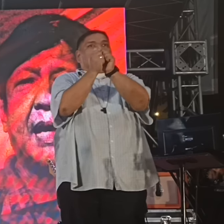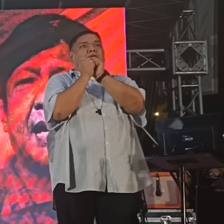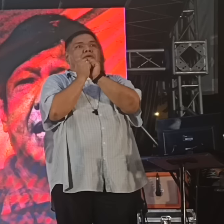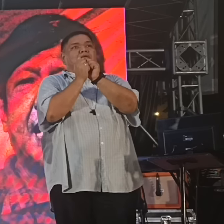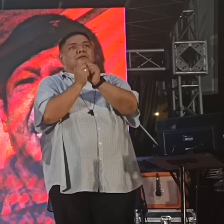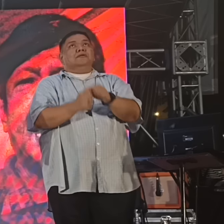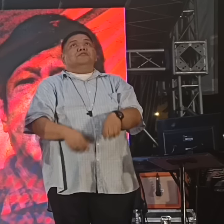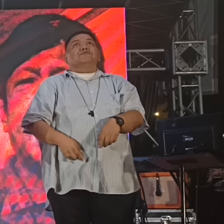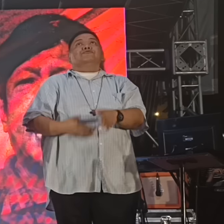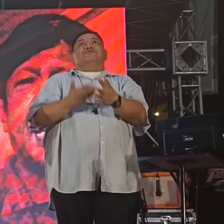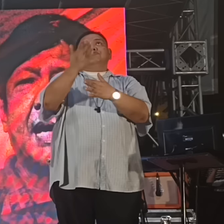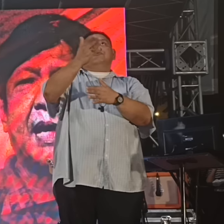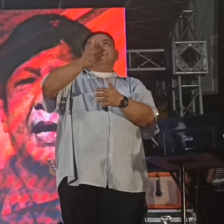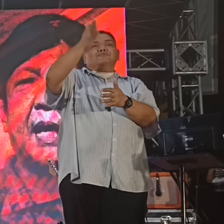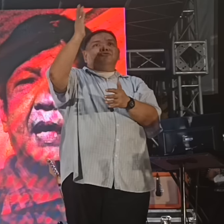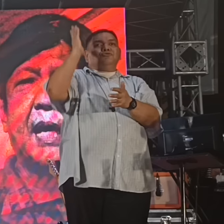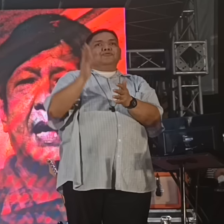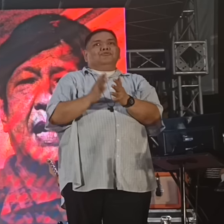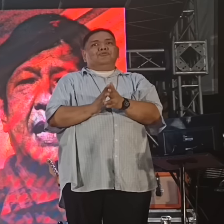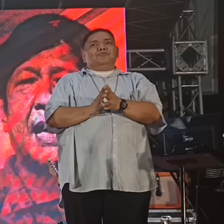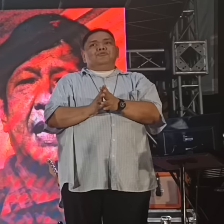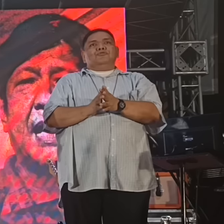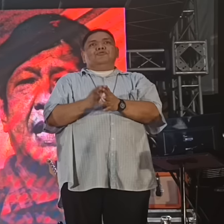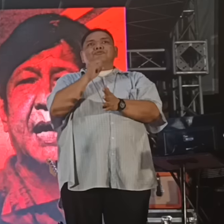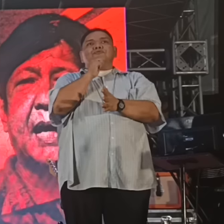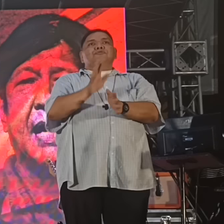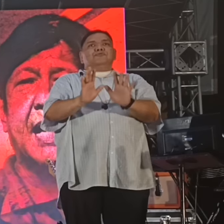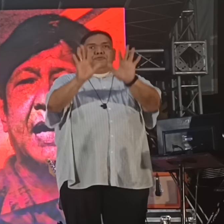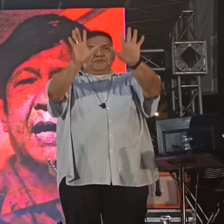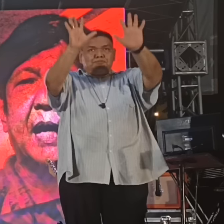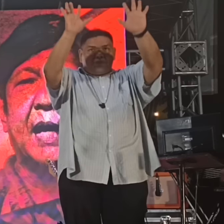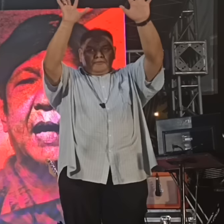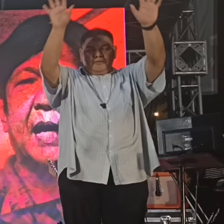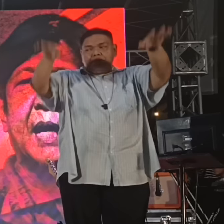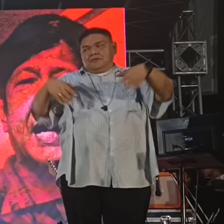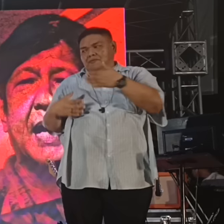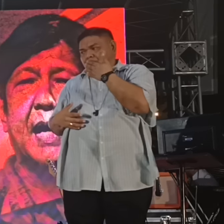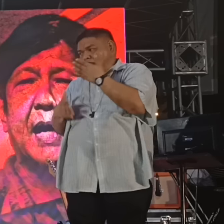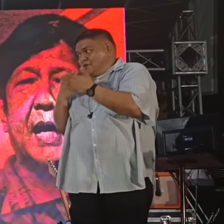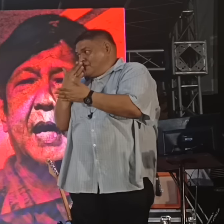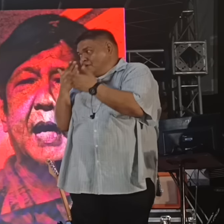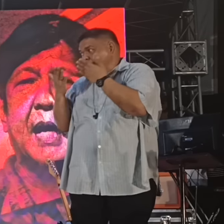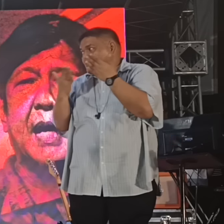tayo sa Panginoon. Huwag tayo susuko. Maraming salamat sa inyo